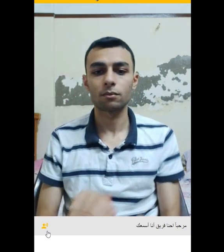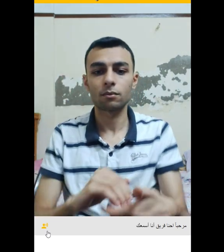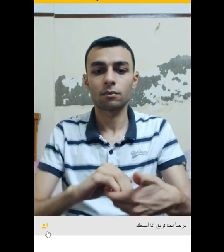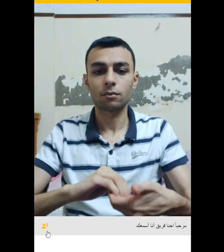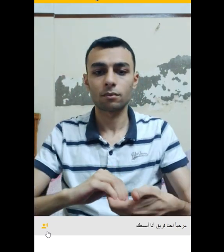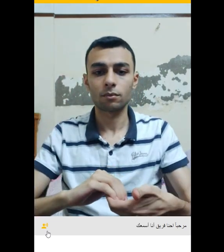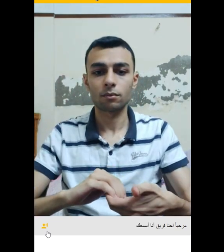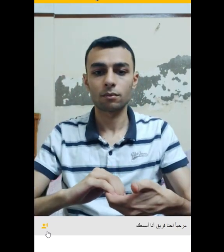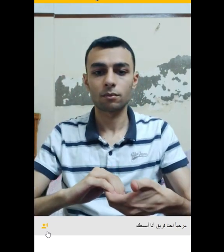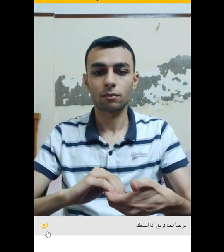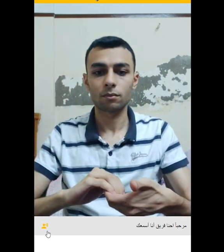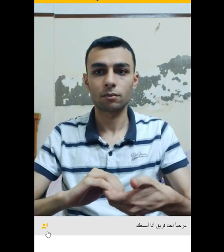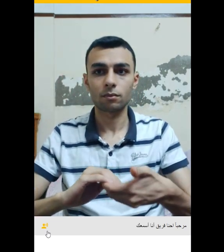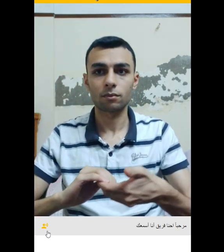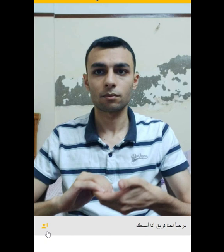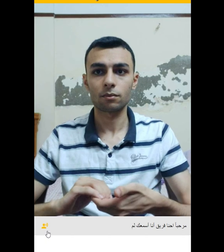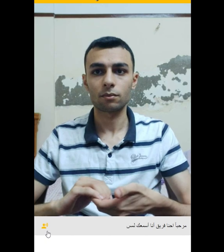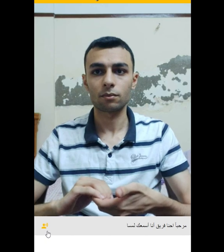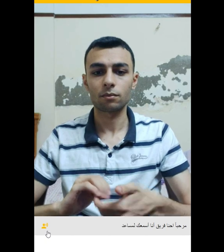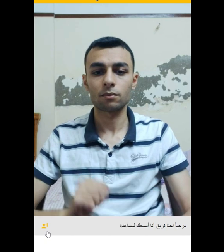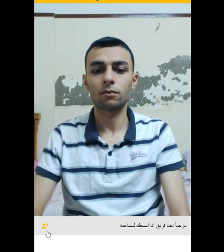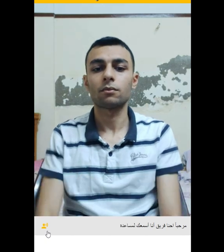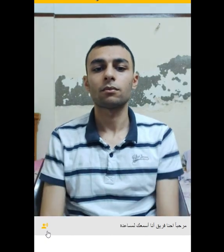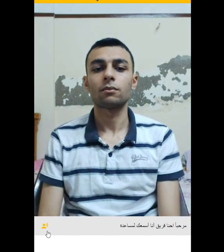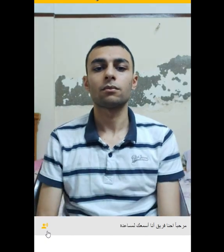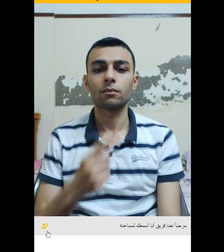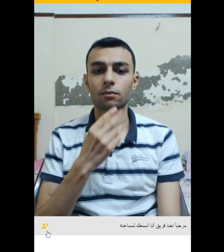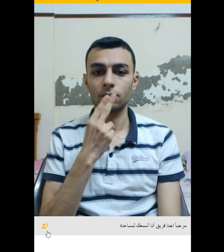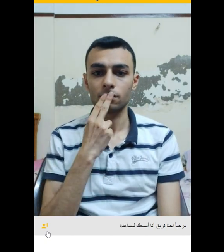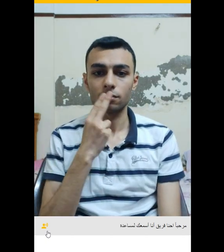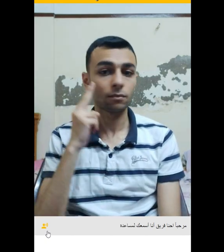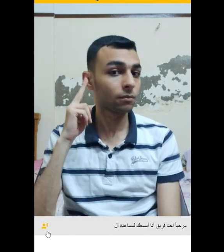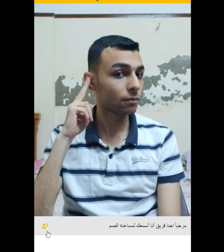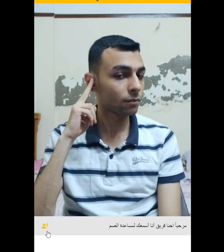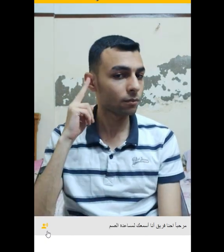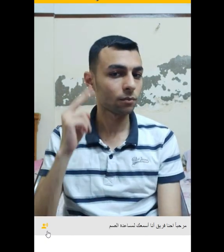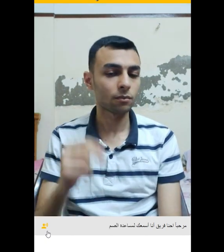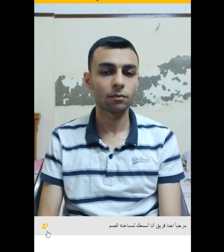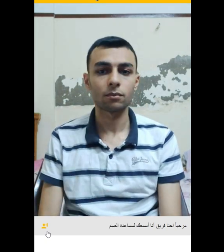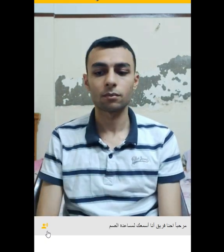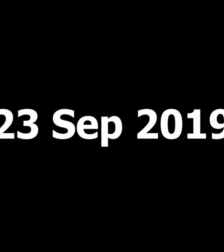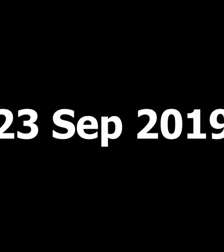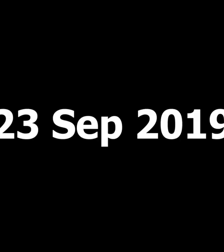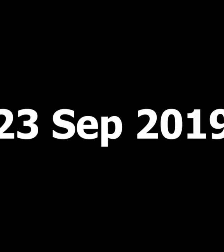لمساعدتي الصم